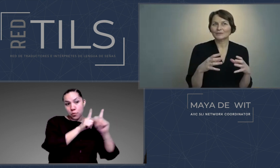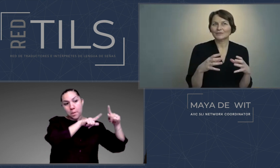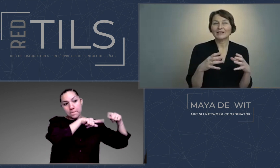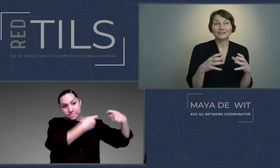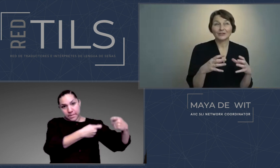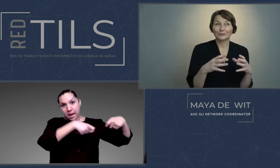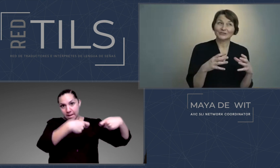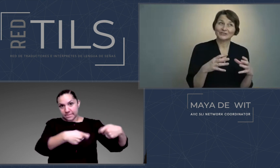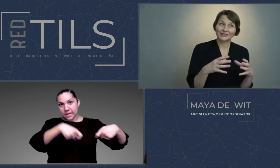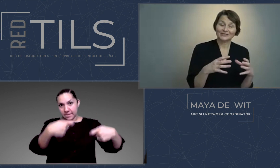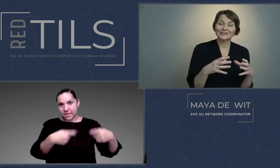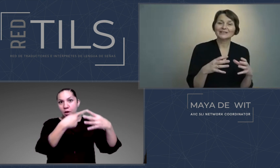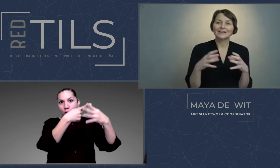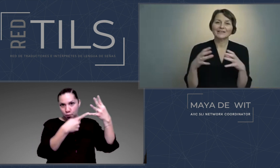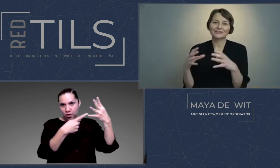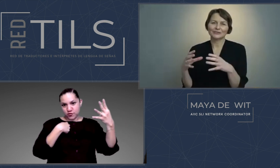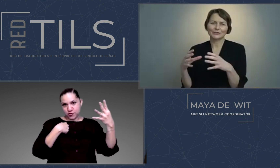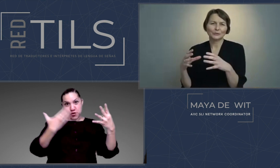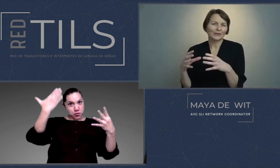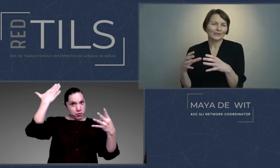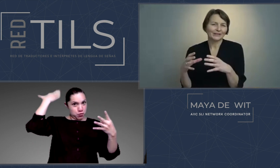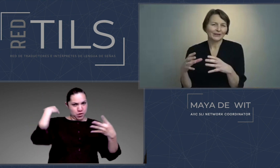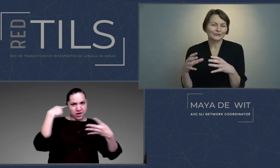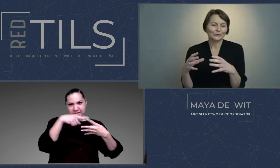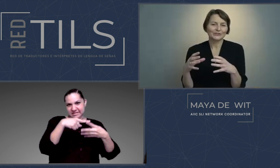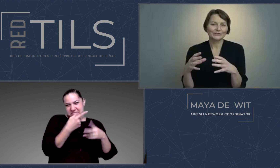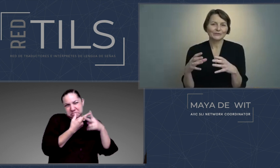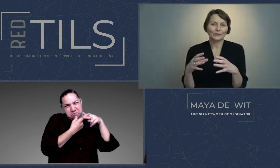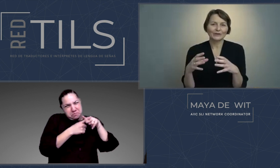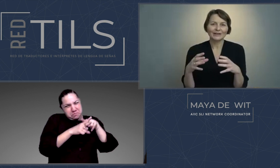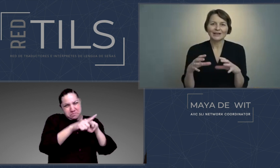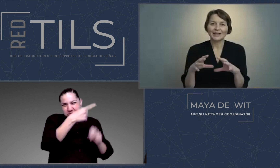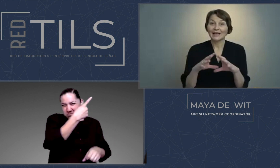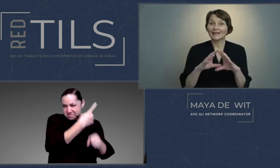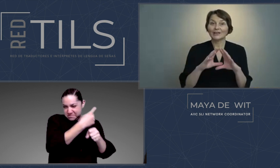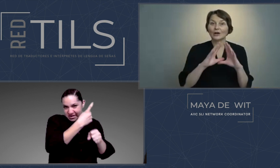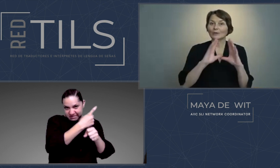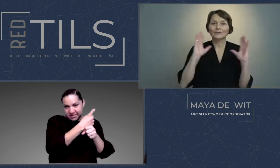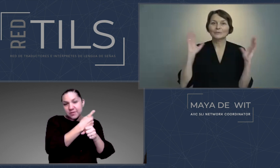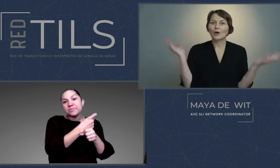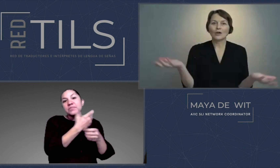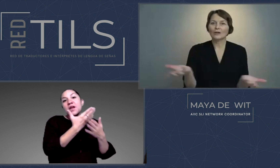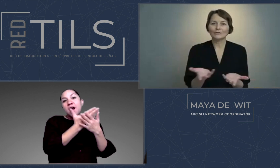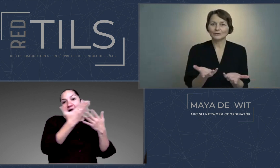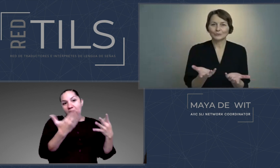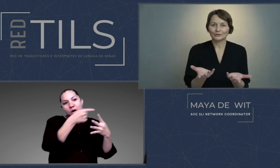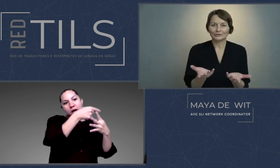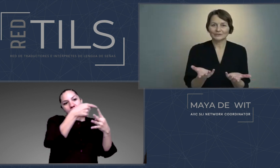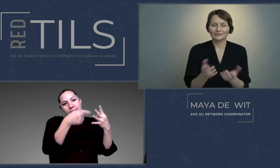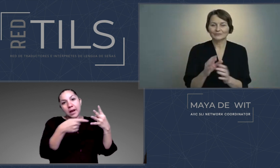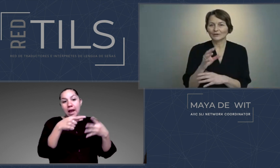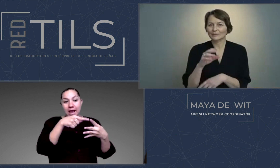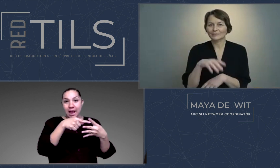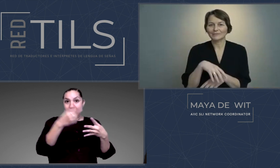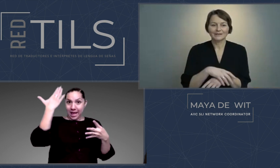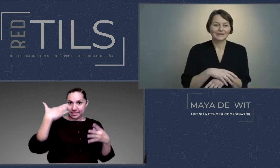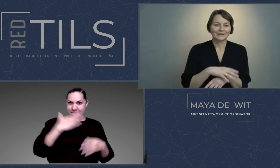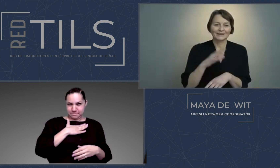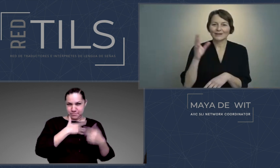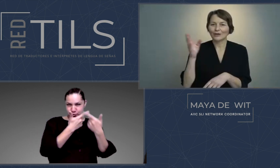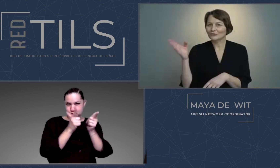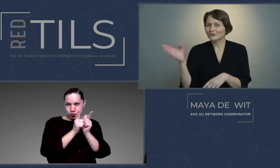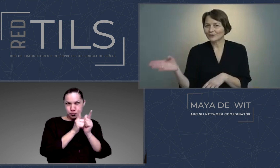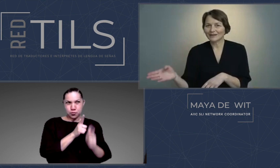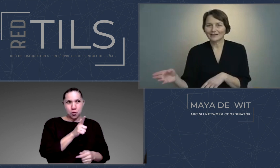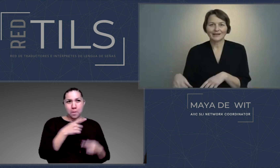la cuarta cohorte. Yo nosotros éramos 16 en mi grupo y ahora son 24 que